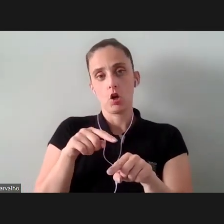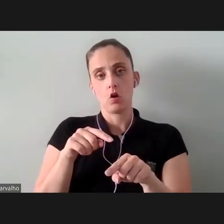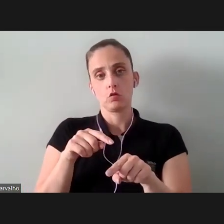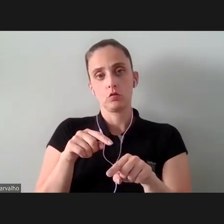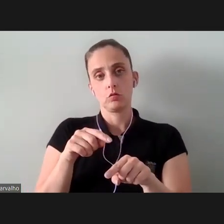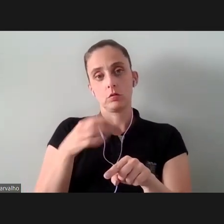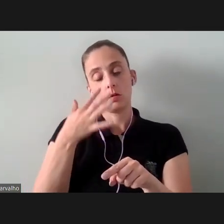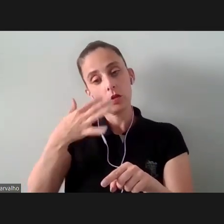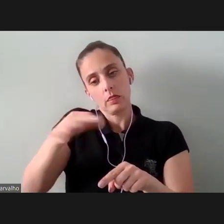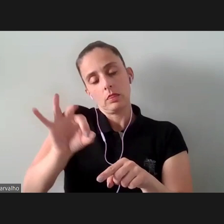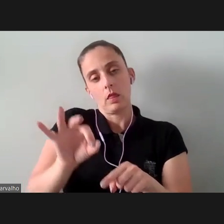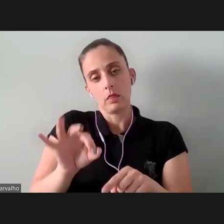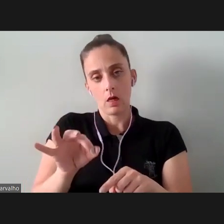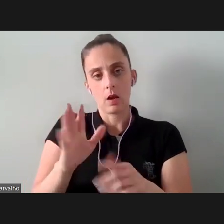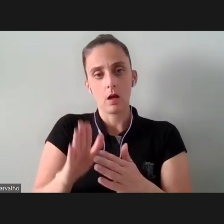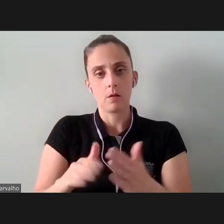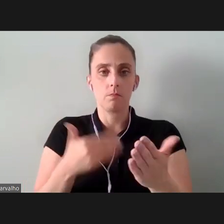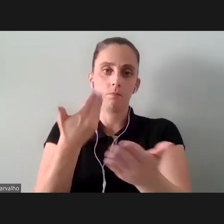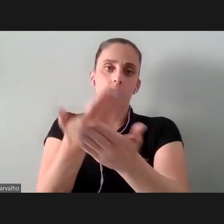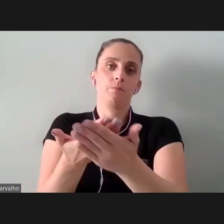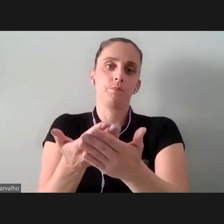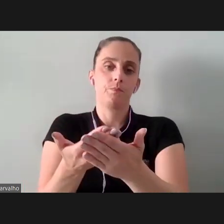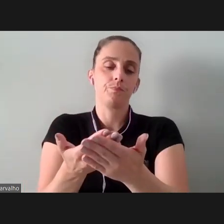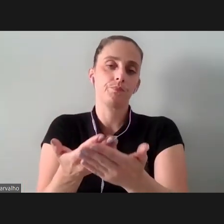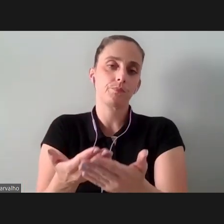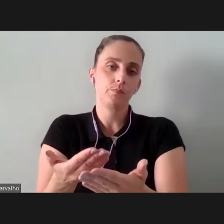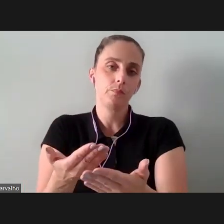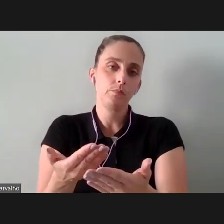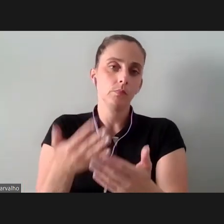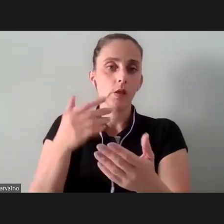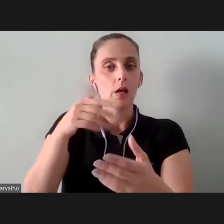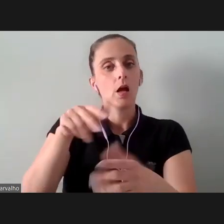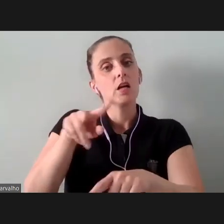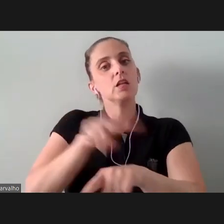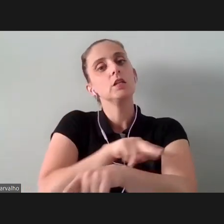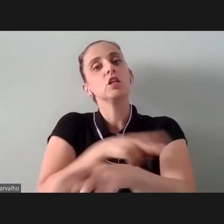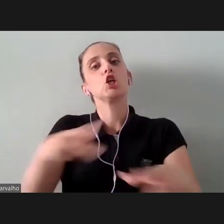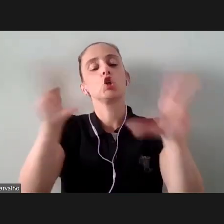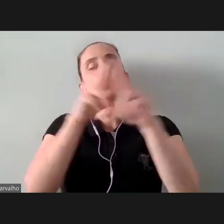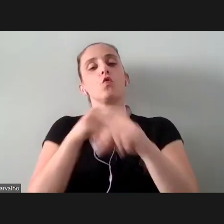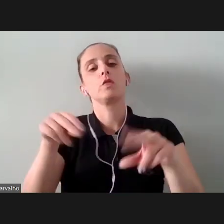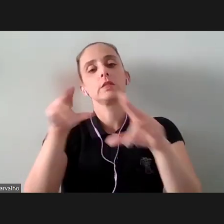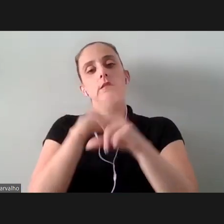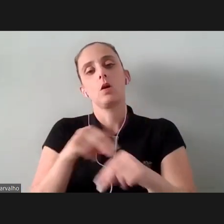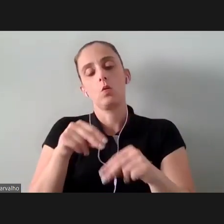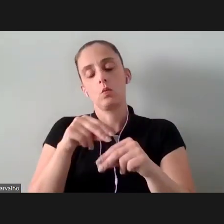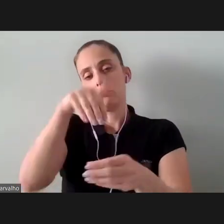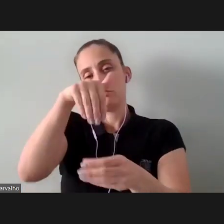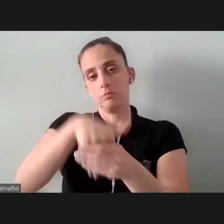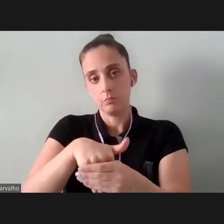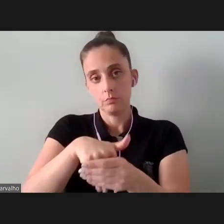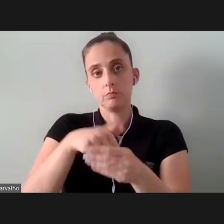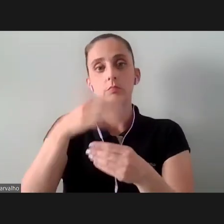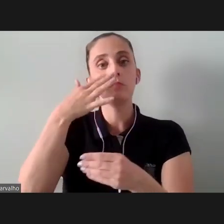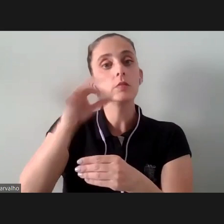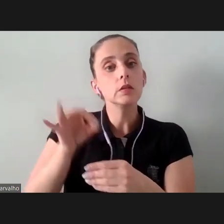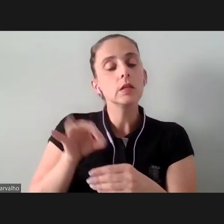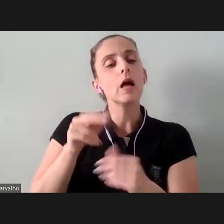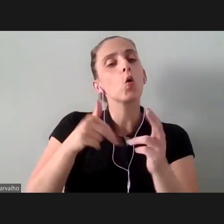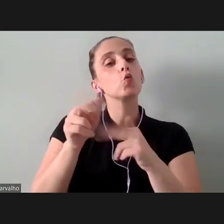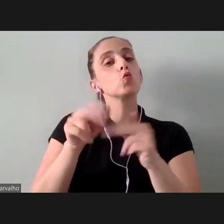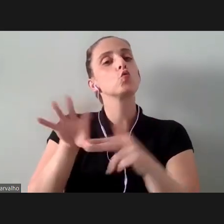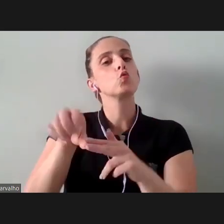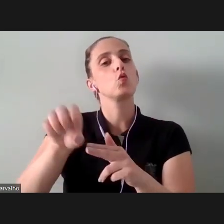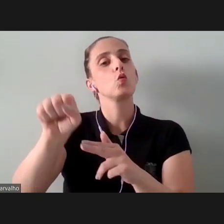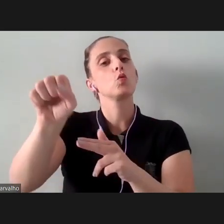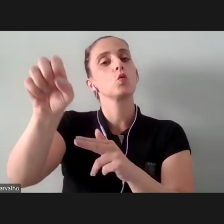fichas no processo de inovação interna que estamos a tentar fazer, na construção em escala, sem perder